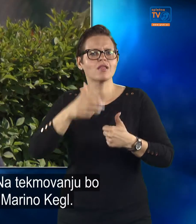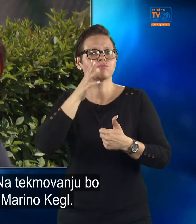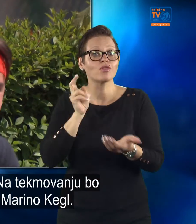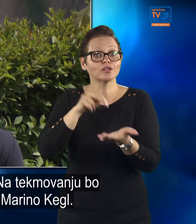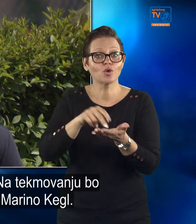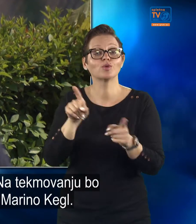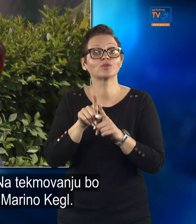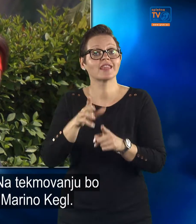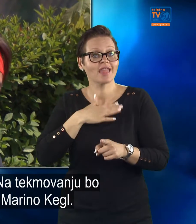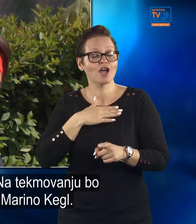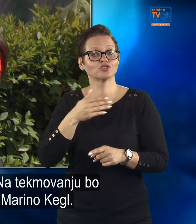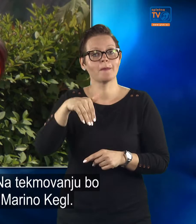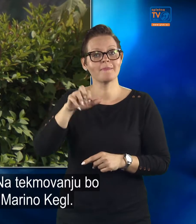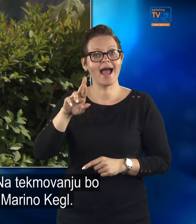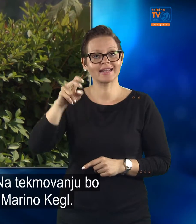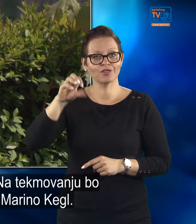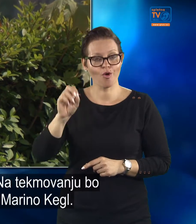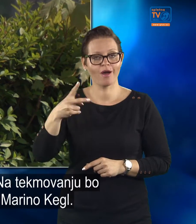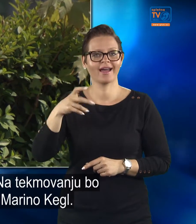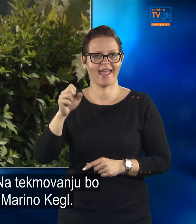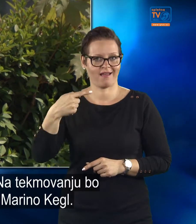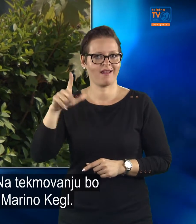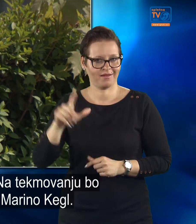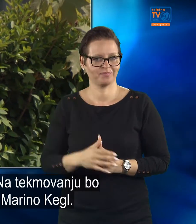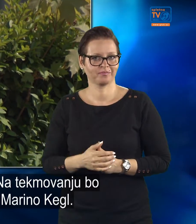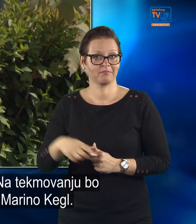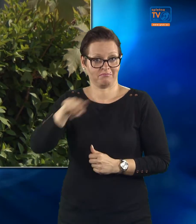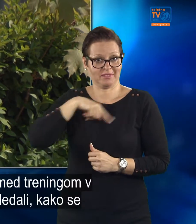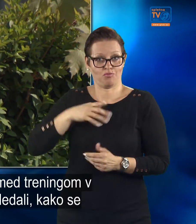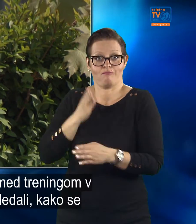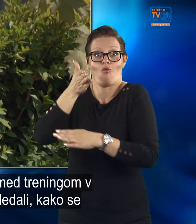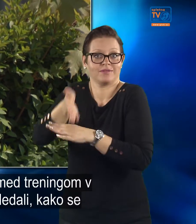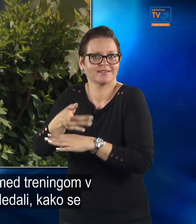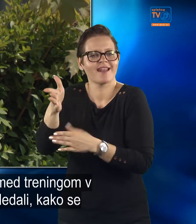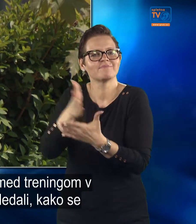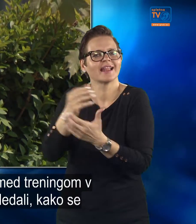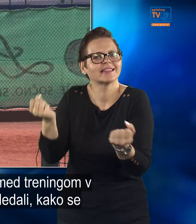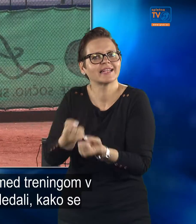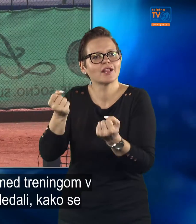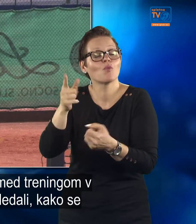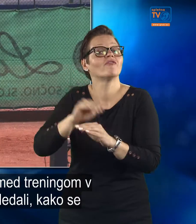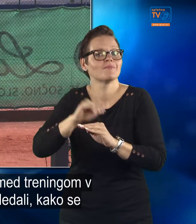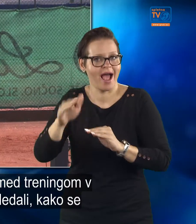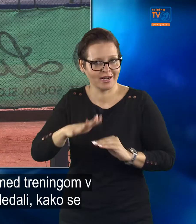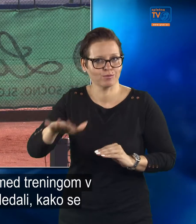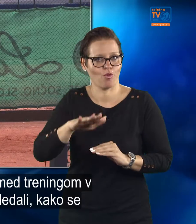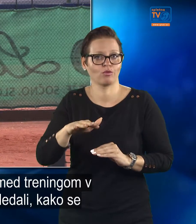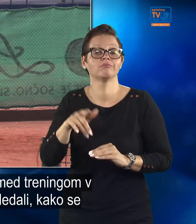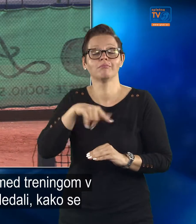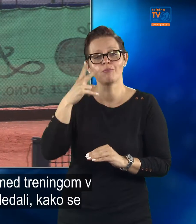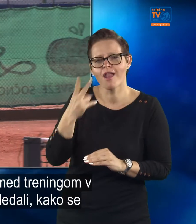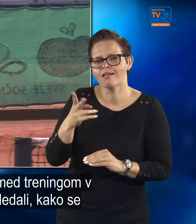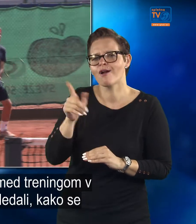Na tekmovanju bo nastopil tudi naš Marino Kegel. Mi smo ga obiskali med treningom v Mariboru in